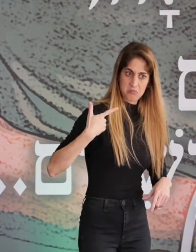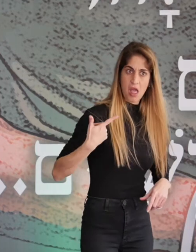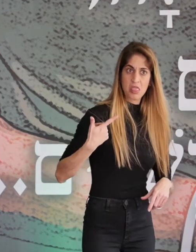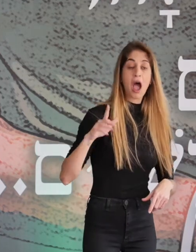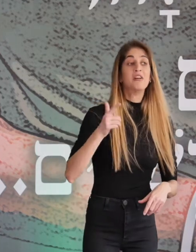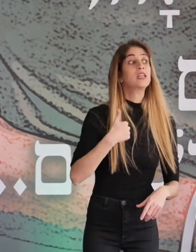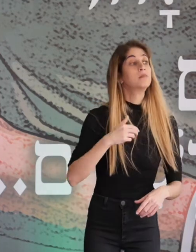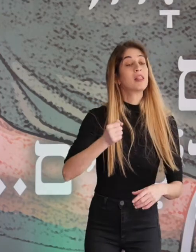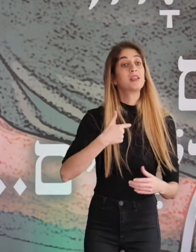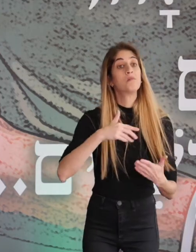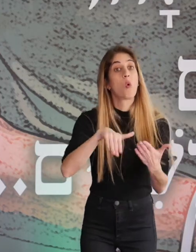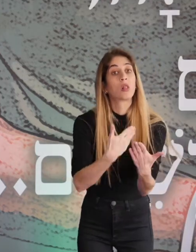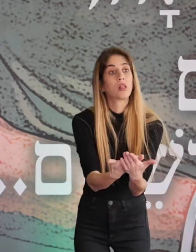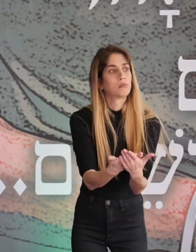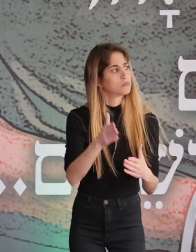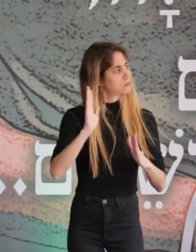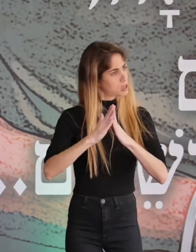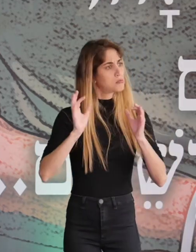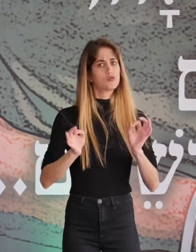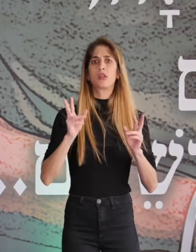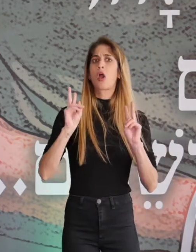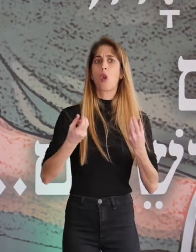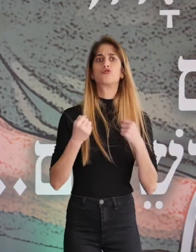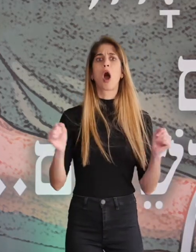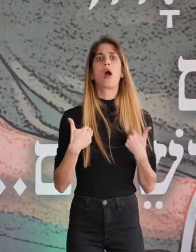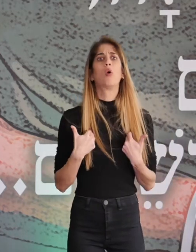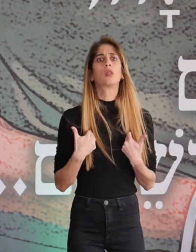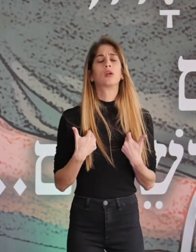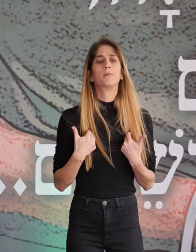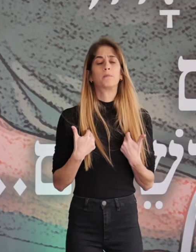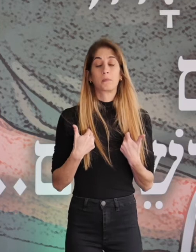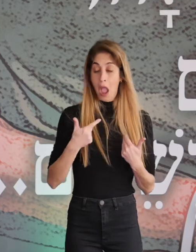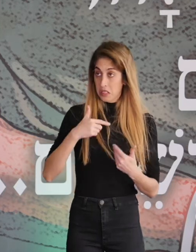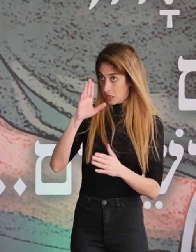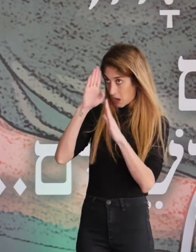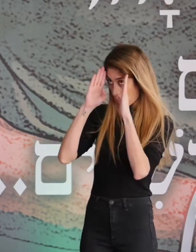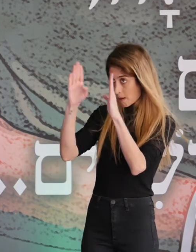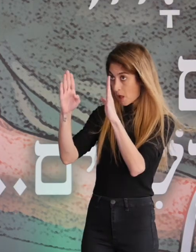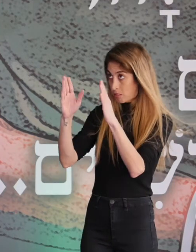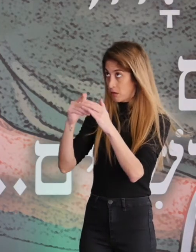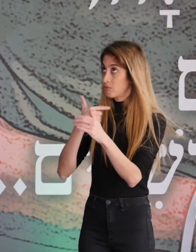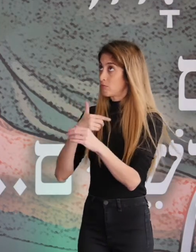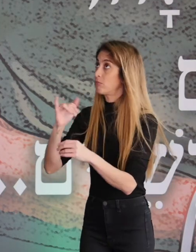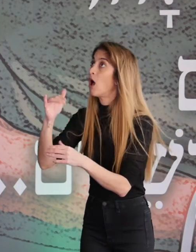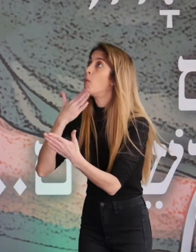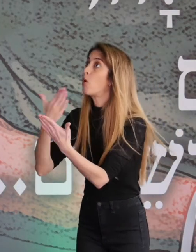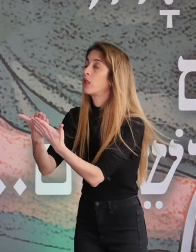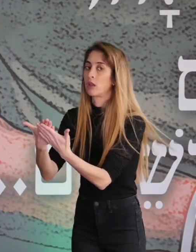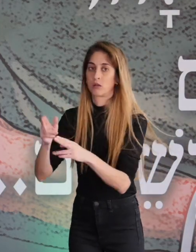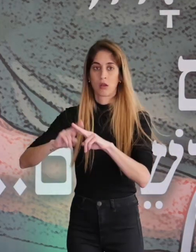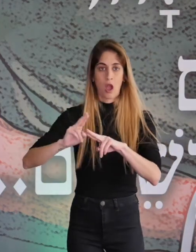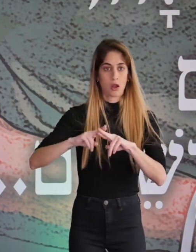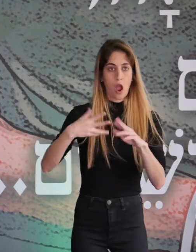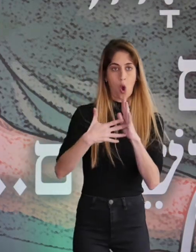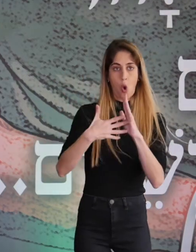אני יודע, בית המשפט עשוי להחליט לשחרר אותי. האמנתי לו והודיתי. אחר כך החוקר